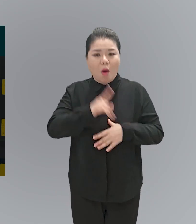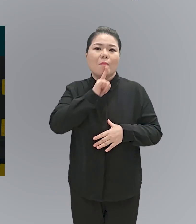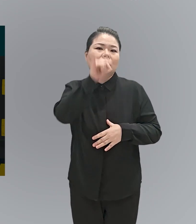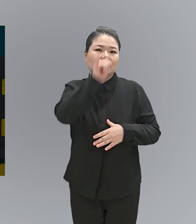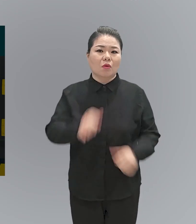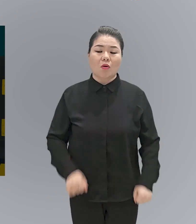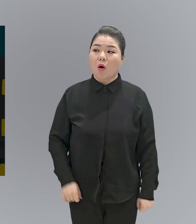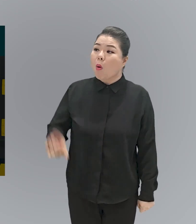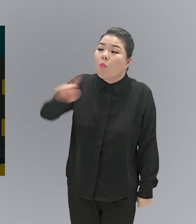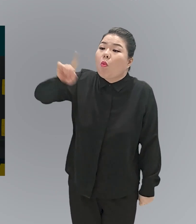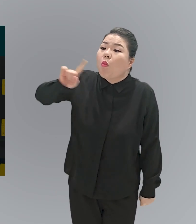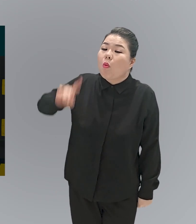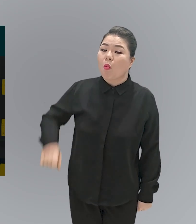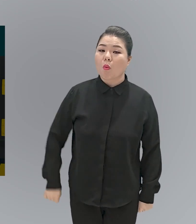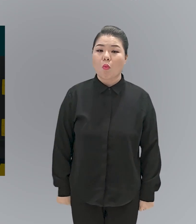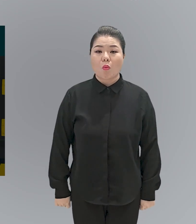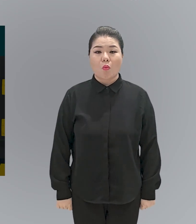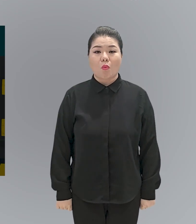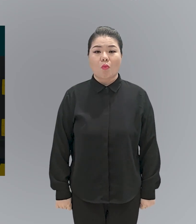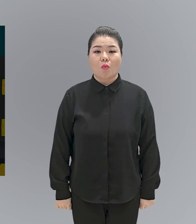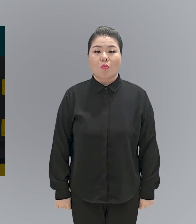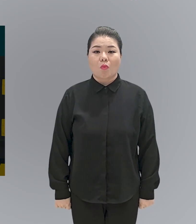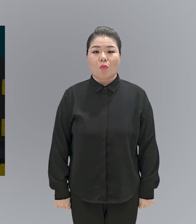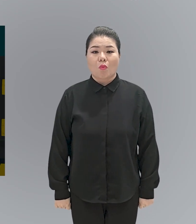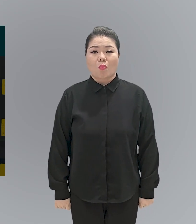있는데. 깜짝 놀랄 뉴스가 뭔데?